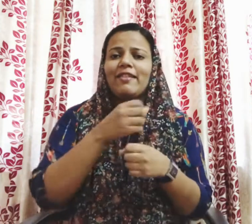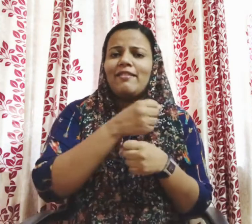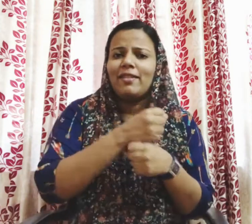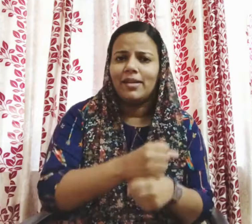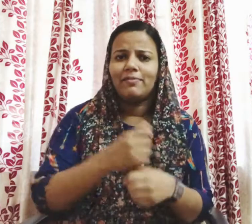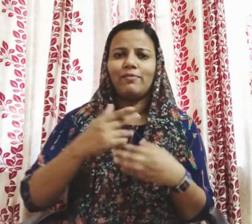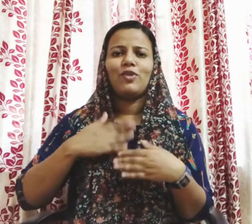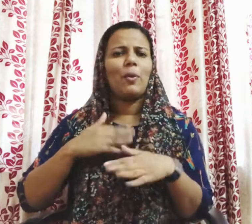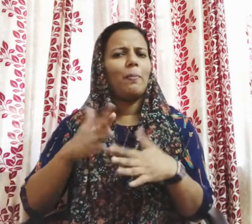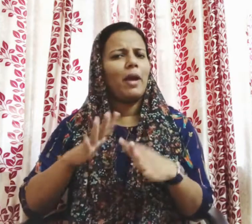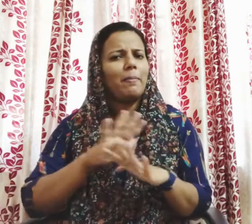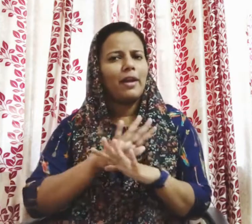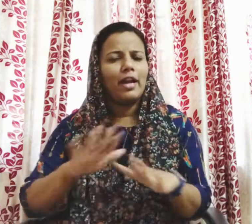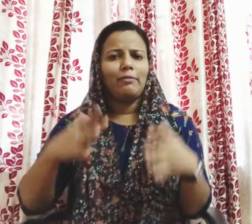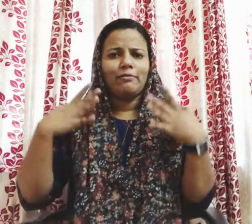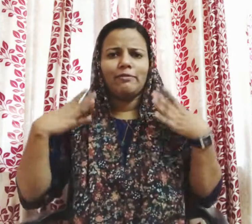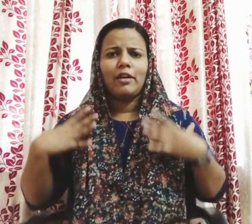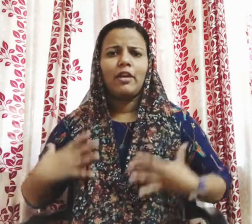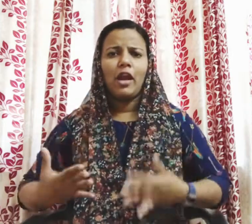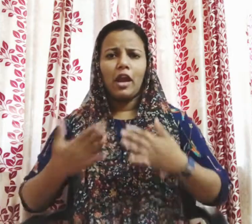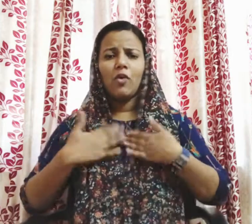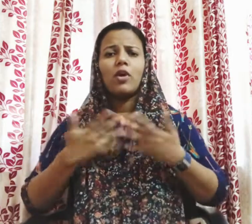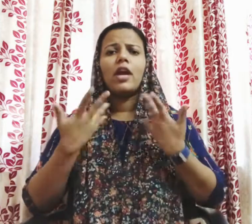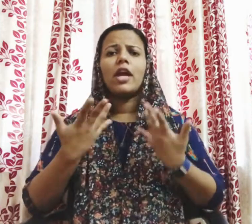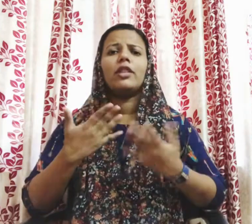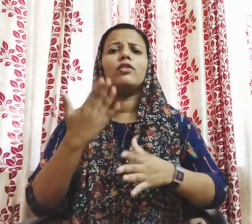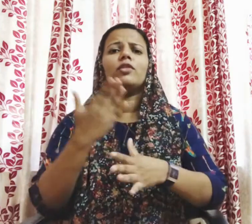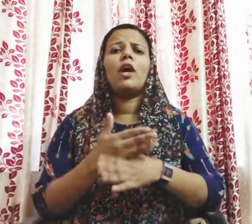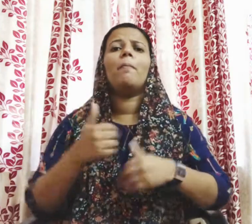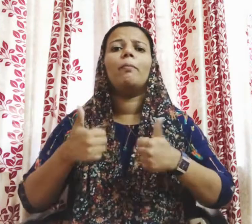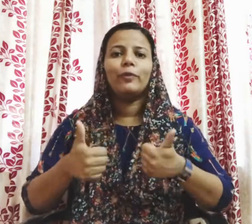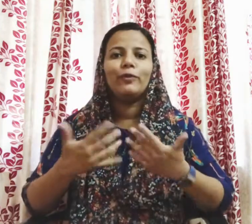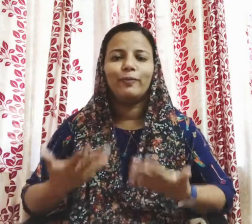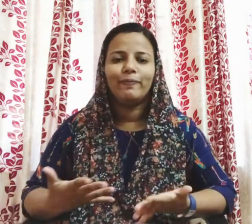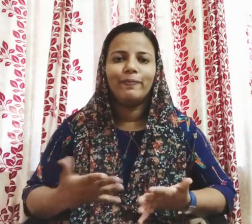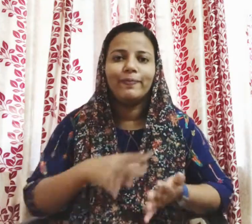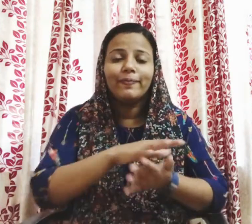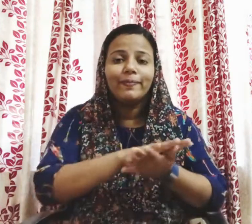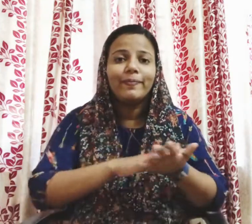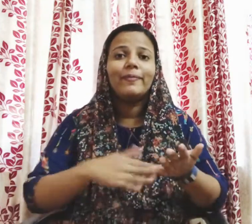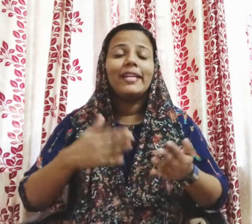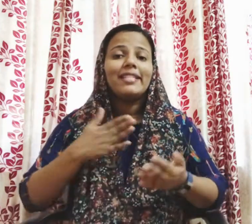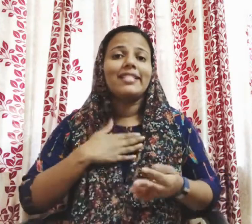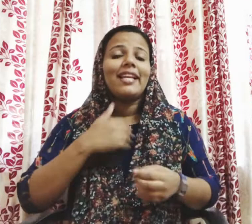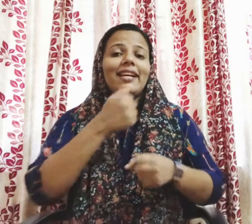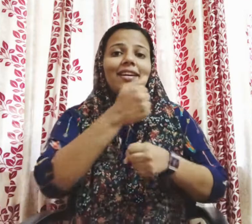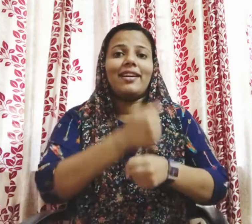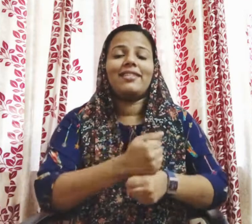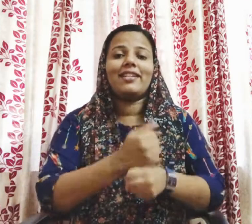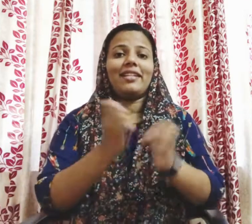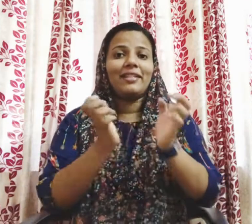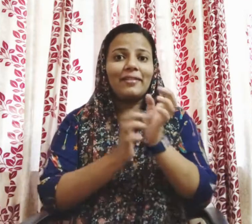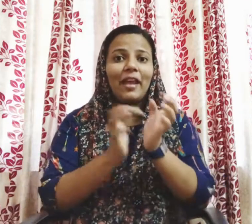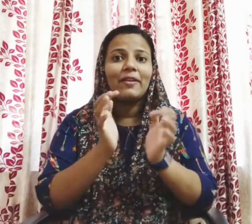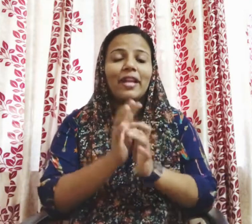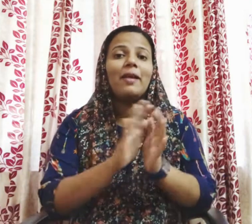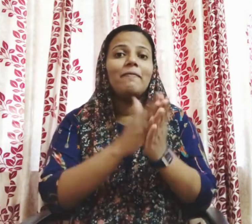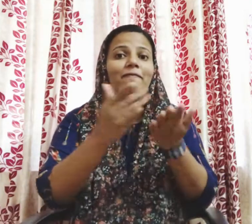ആശ്രയിക്കുന്നു, ഞാൻ ഭയപ്പെടുകയില്ല, ജഡത്തിന് എന്നോട് എന്ത് ചെയ്യുവാൻ കഴിയും. അപ്പം ഇവിടെ പറയുക, ഞാൻ ആശ്രയിക്കുന്ന ദൈവത്തിലും